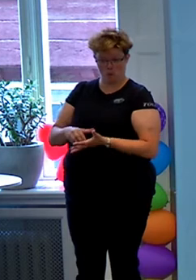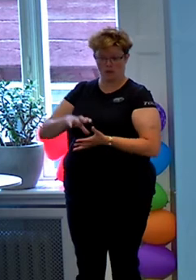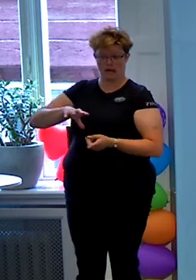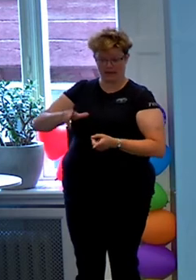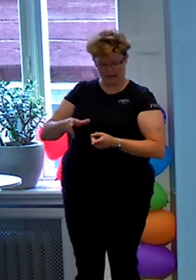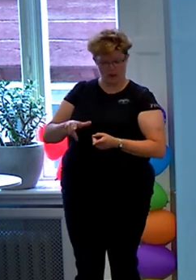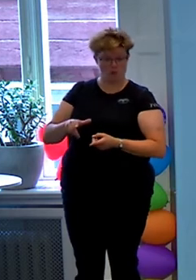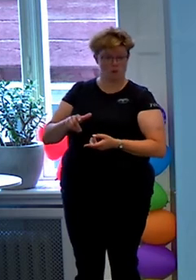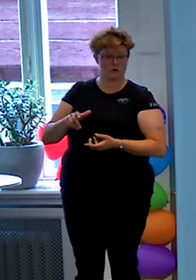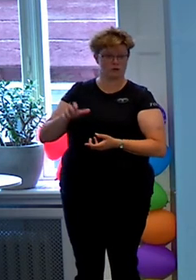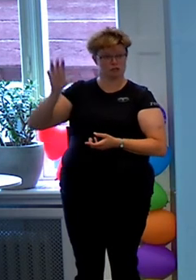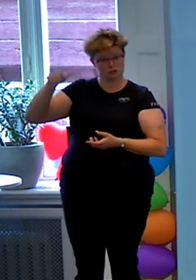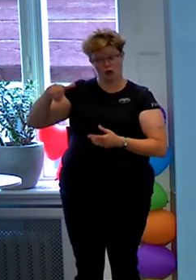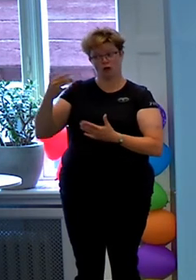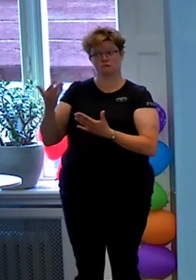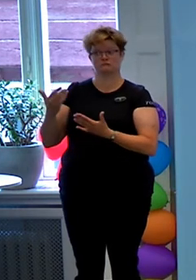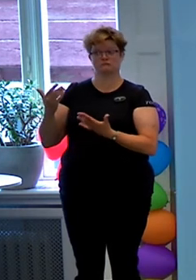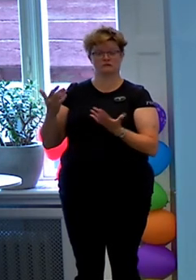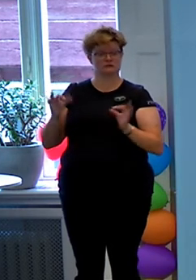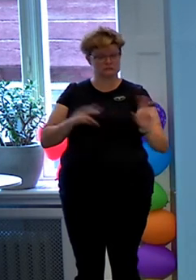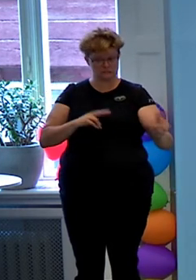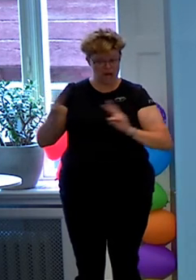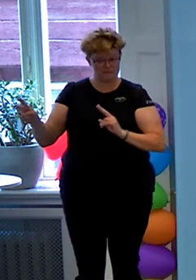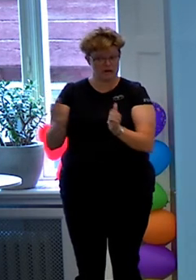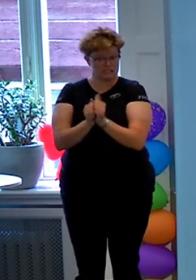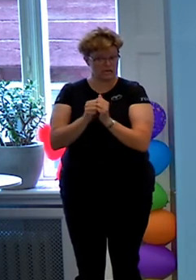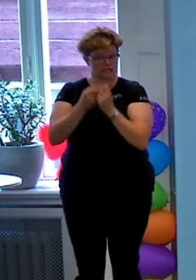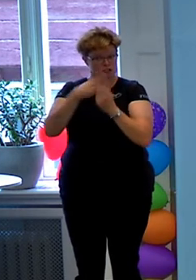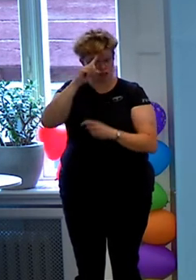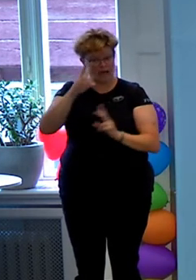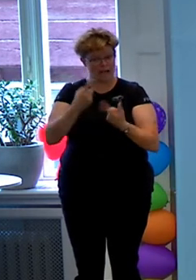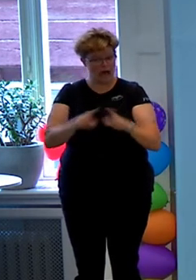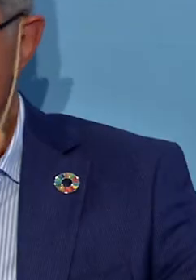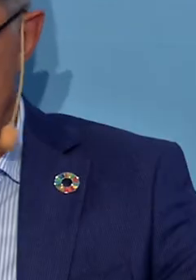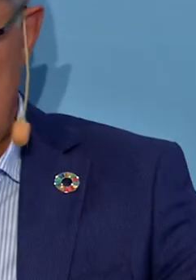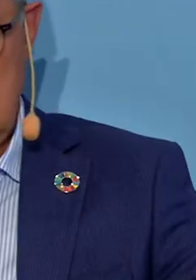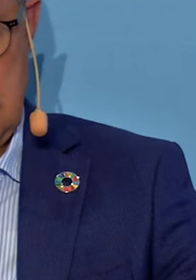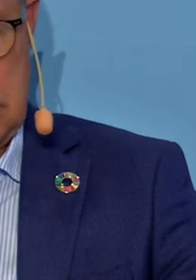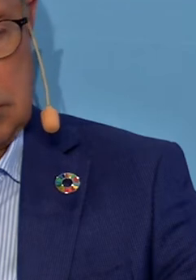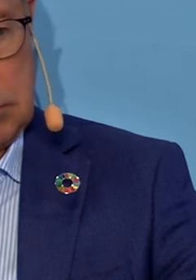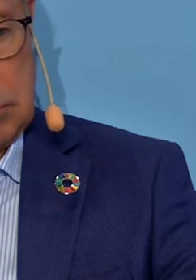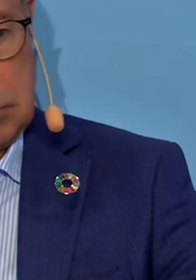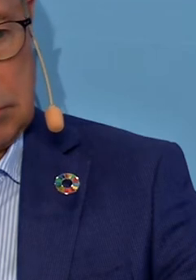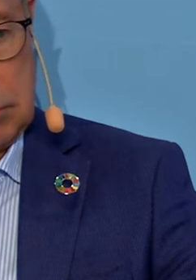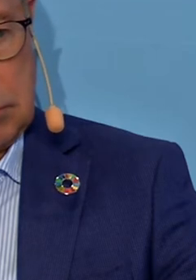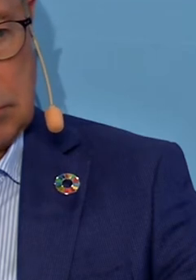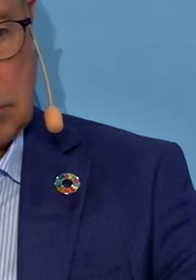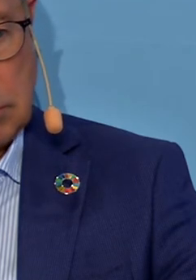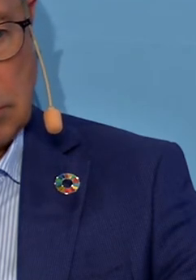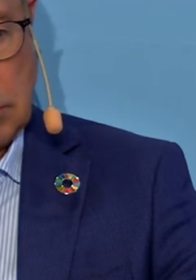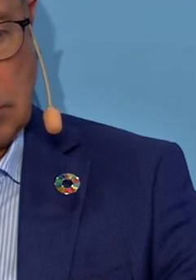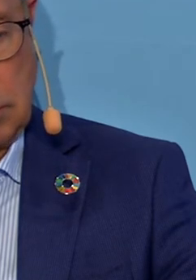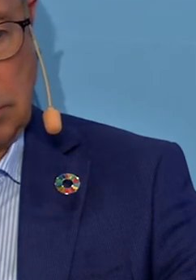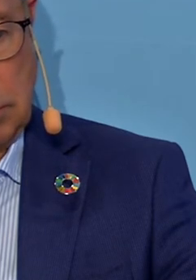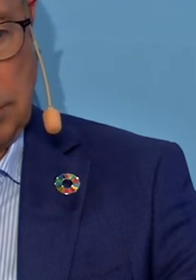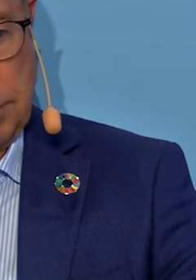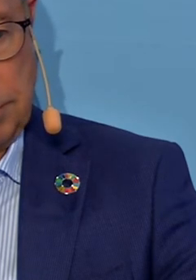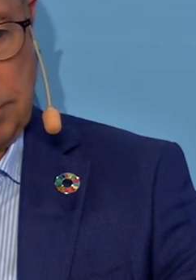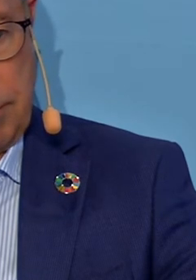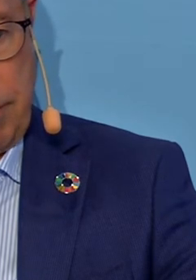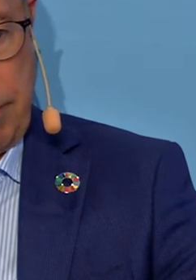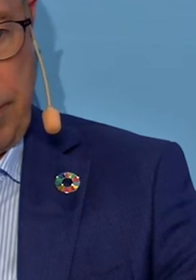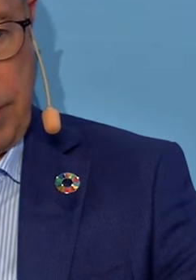region på nationell nivå? Är det samma typ av upplägg eller är det annorlunda? Ja, Tyskland har 16 delstater och de är